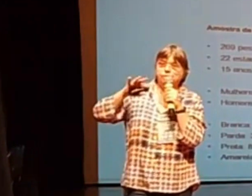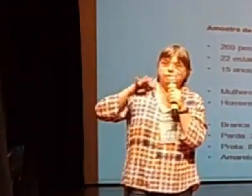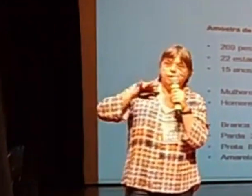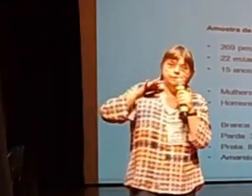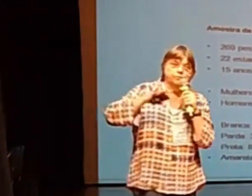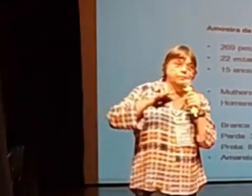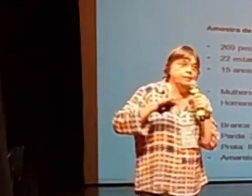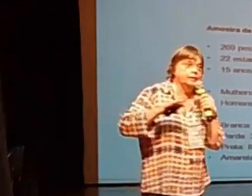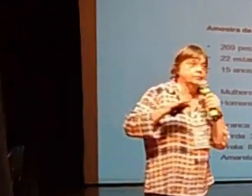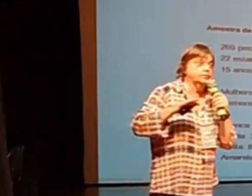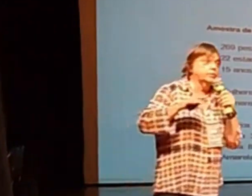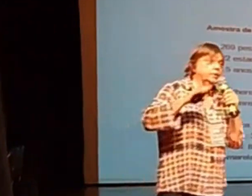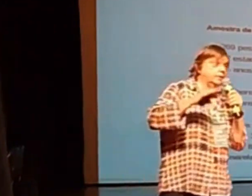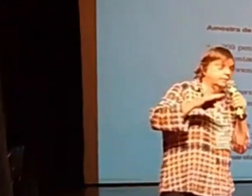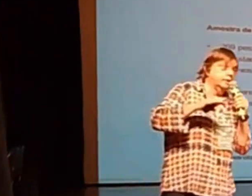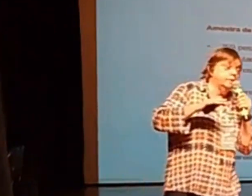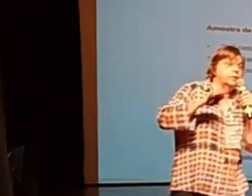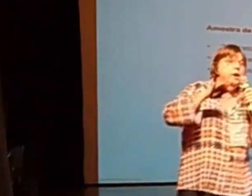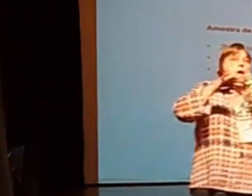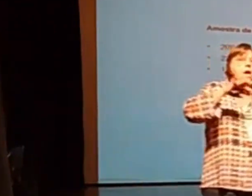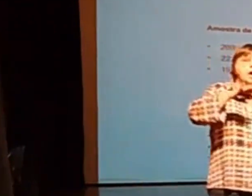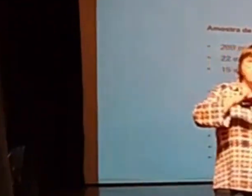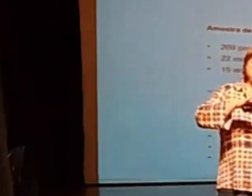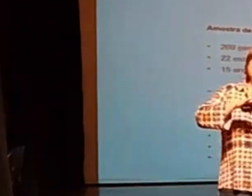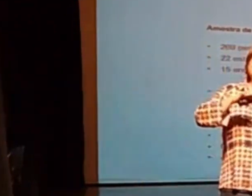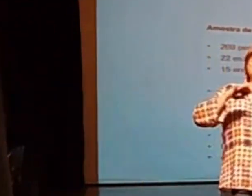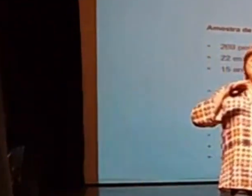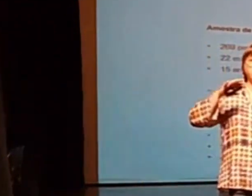que a escoliose idiopática do adolescente